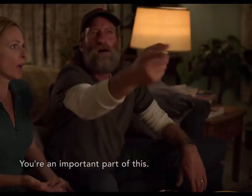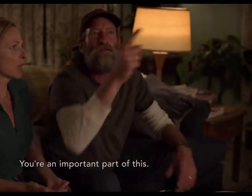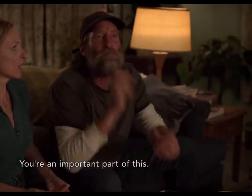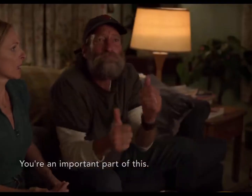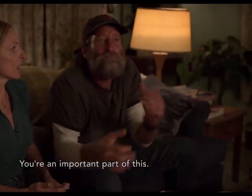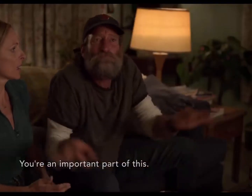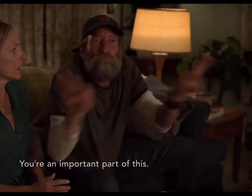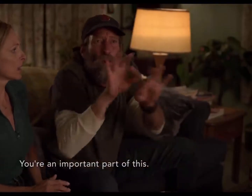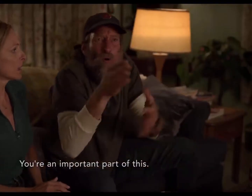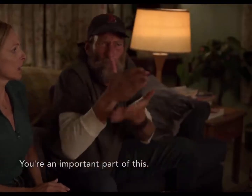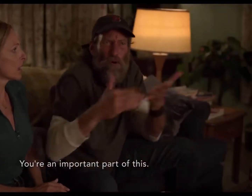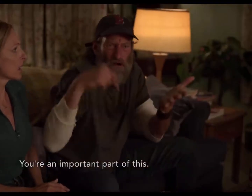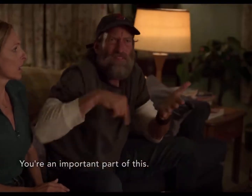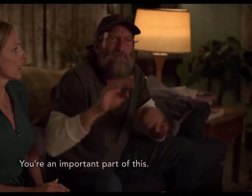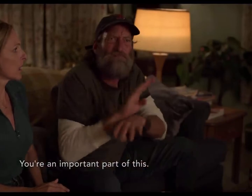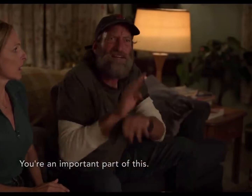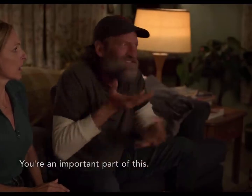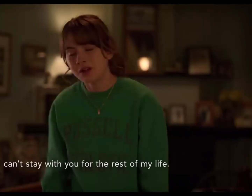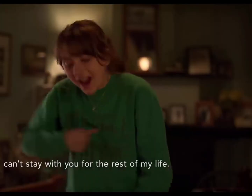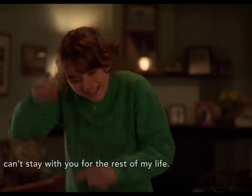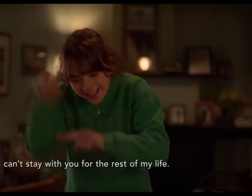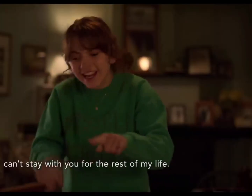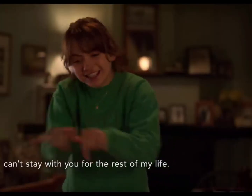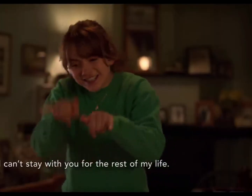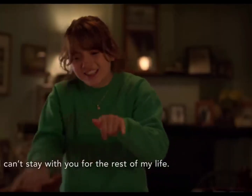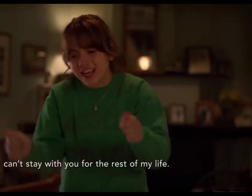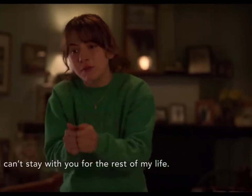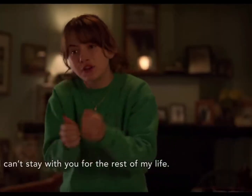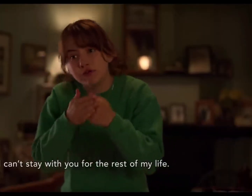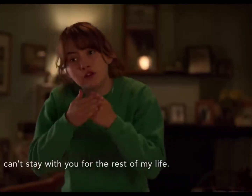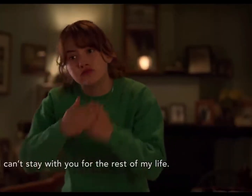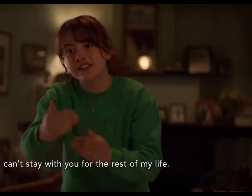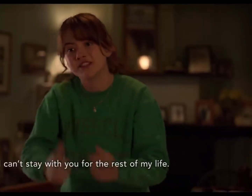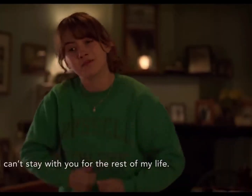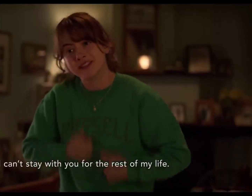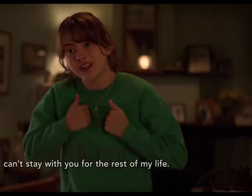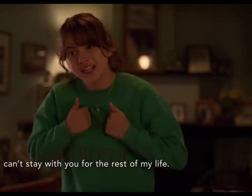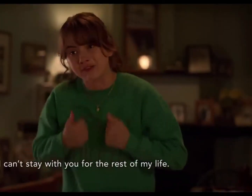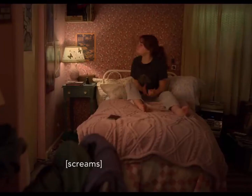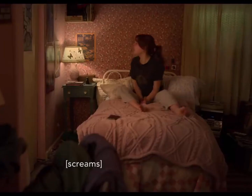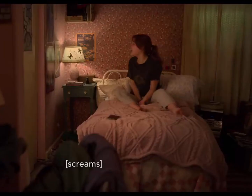sorda. No es la primera vez que se trata el tema de la sordera en el cine.